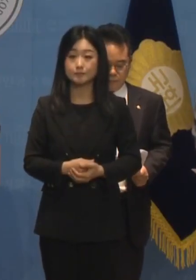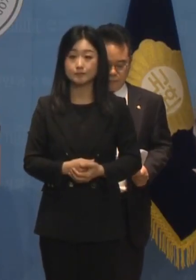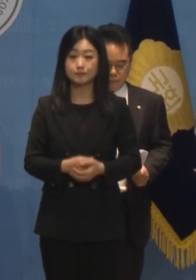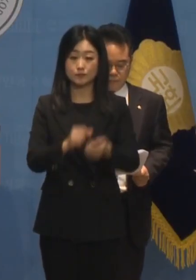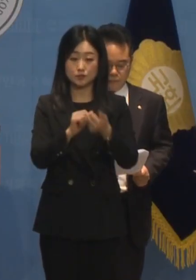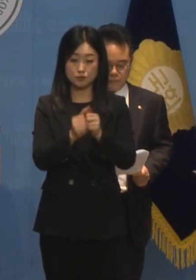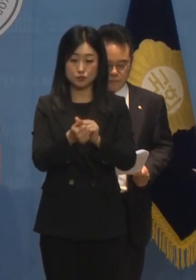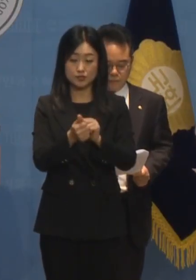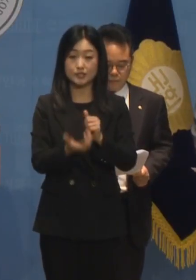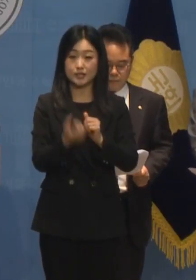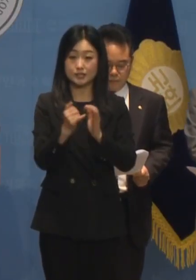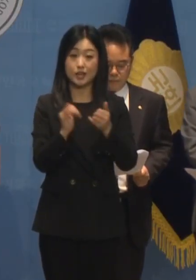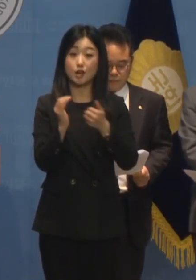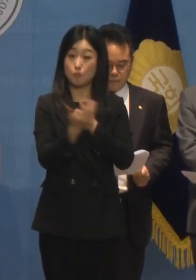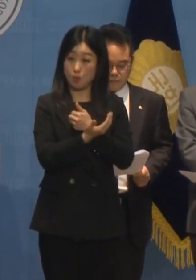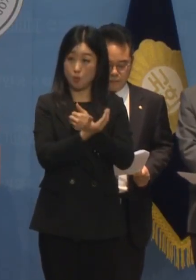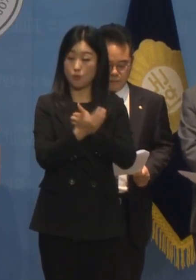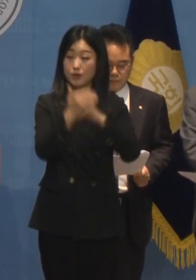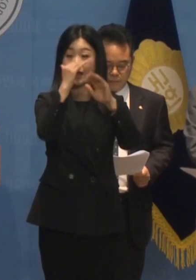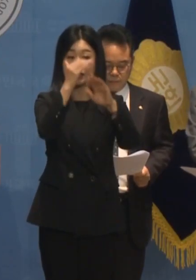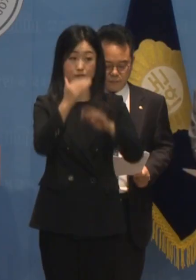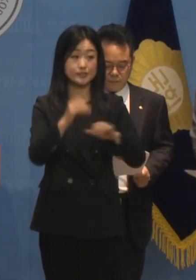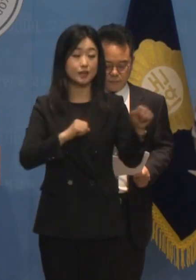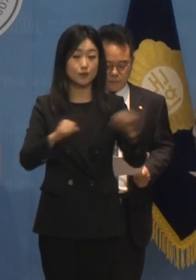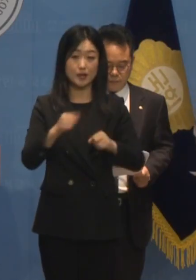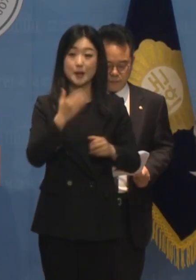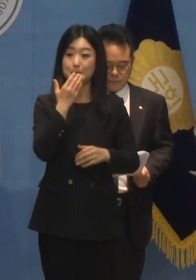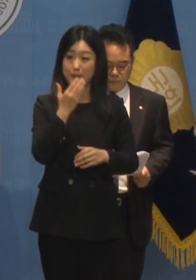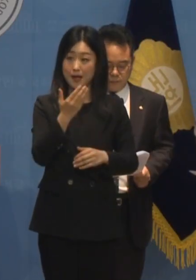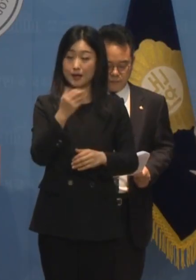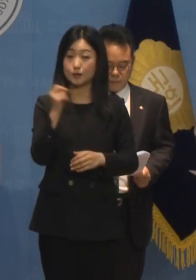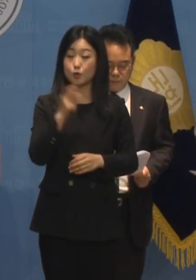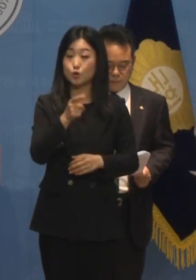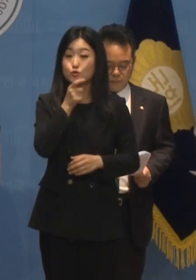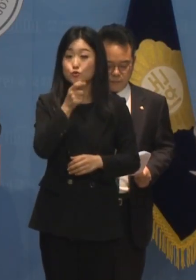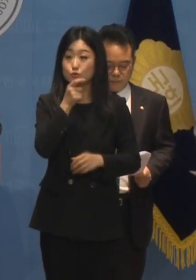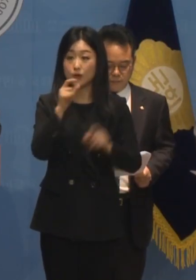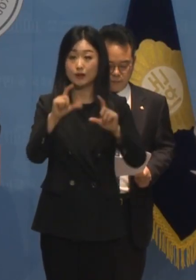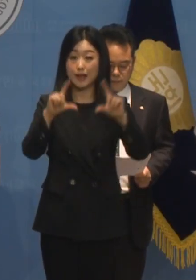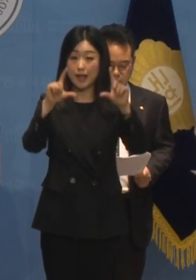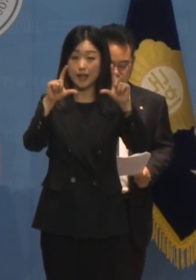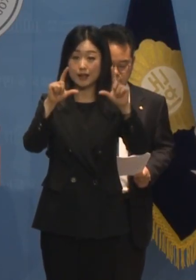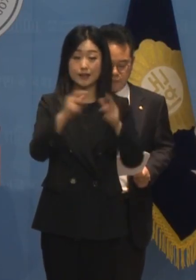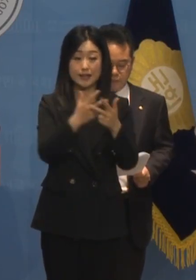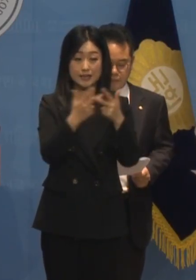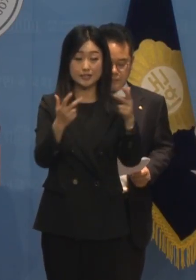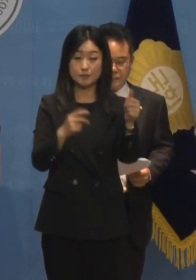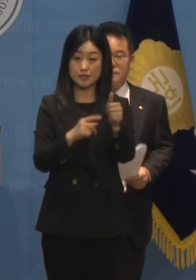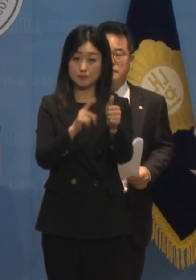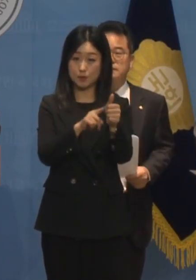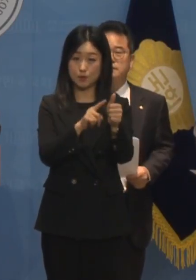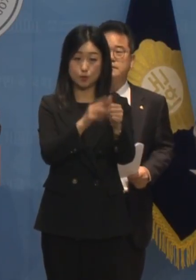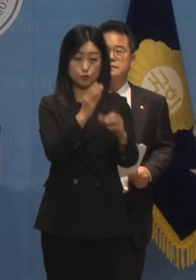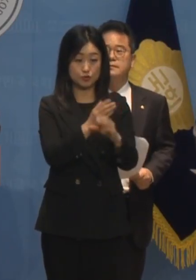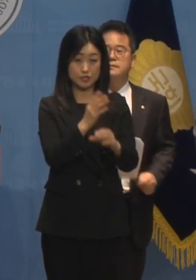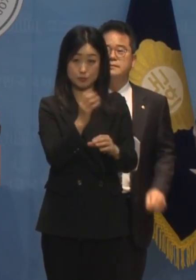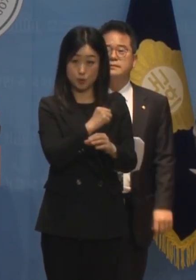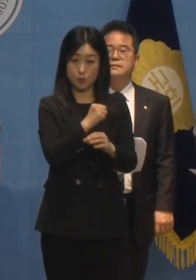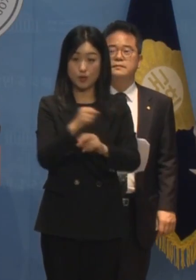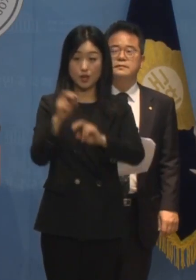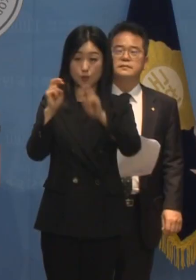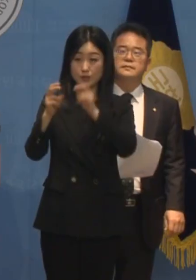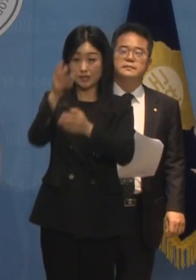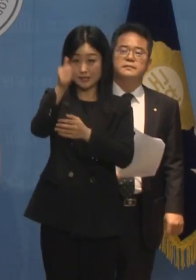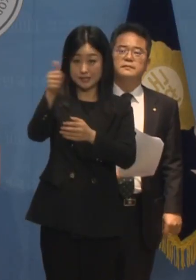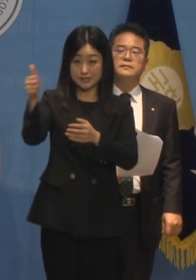주주들이 보호될 수 있도록 하는 절차들을 밟아나가도록 하겠습니다. 특히 수요일 날은 이재명 대표를 중심으로 해서 재계